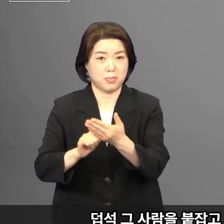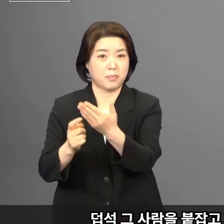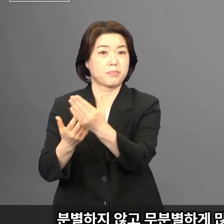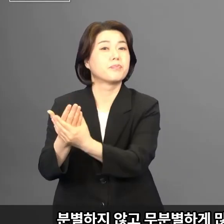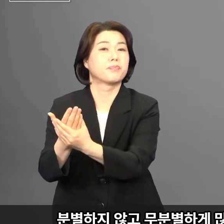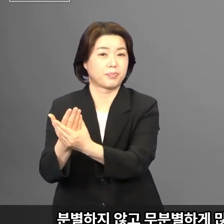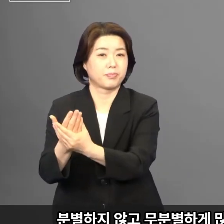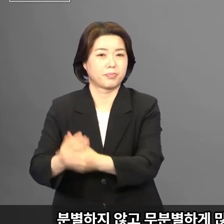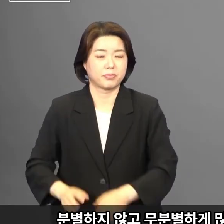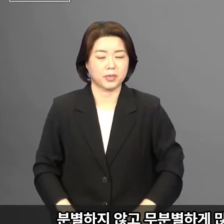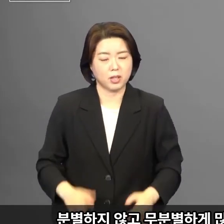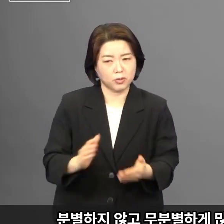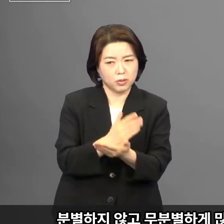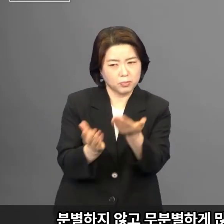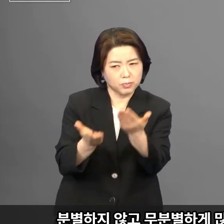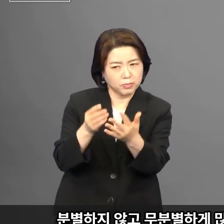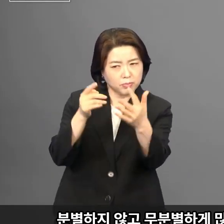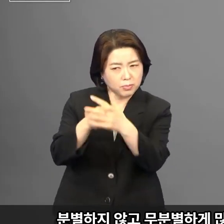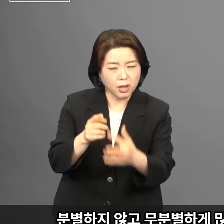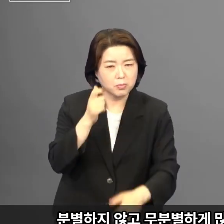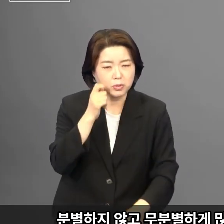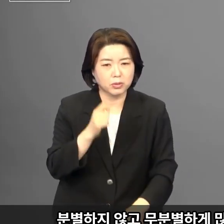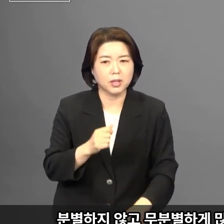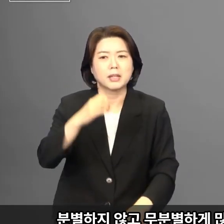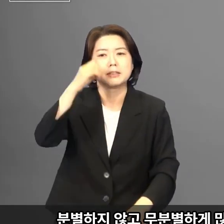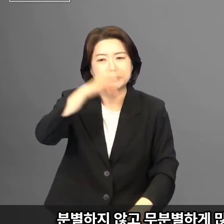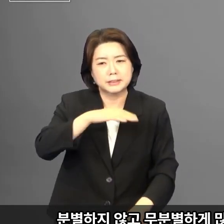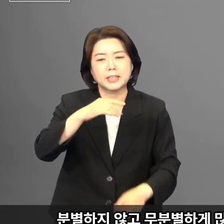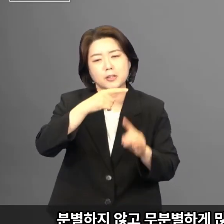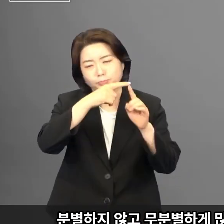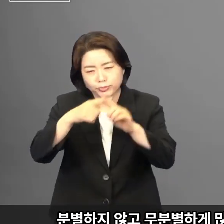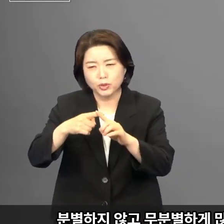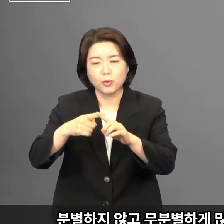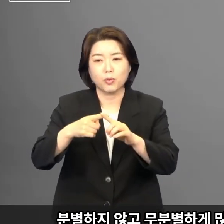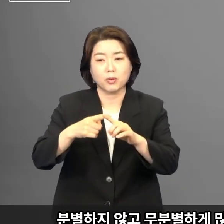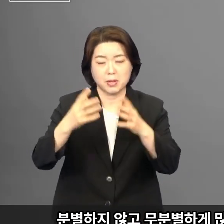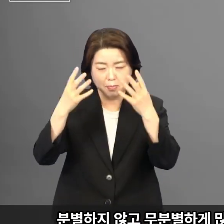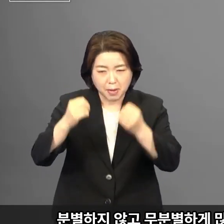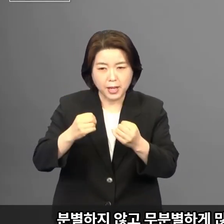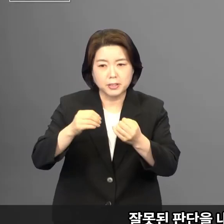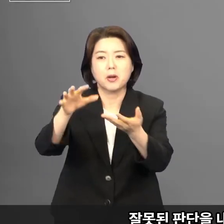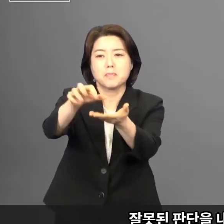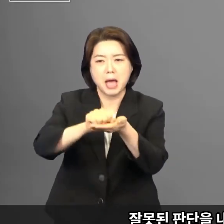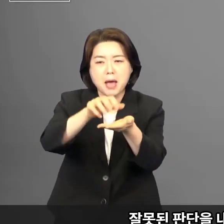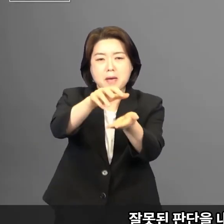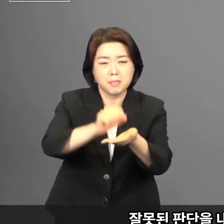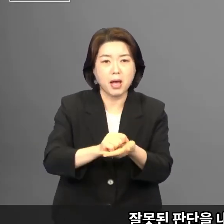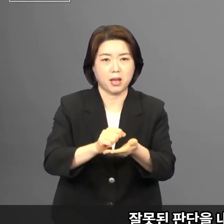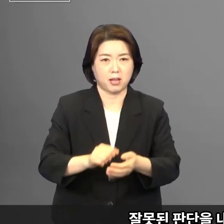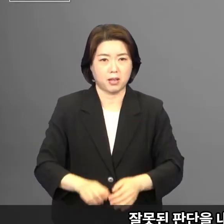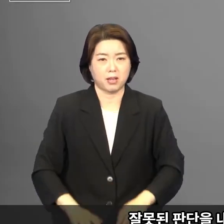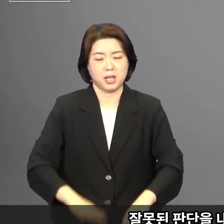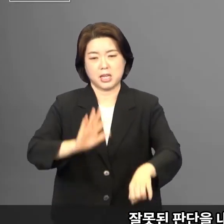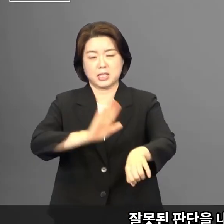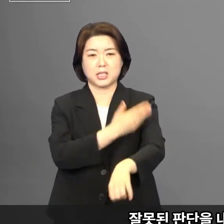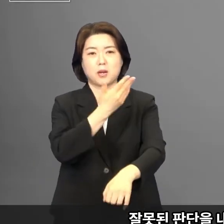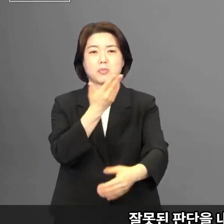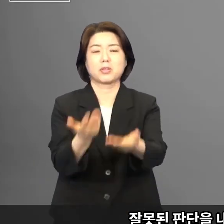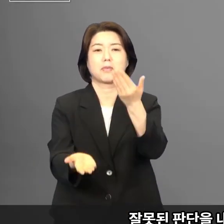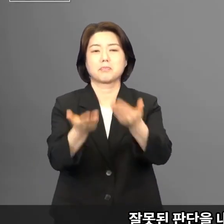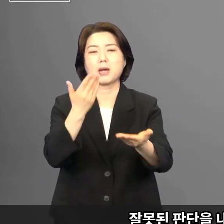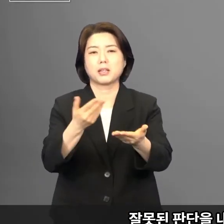들어서 분별하지 않고 무분별하게 많은 것들을 그대로 받아들이게 되고 잘못된